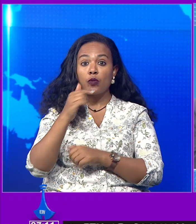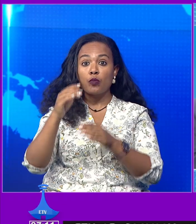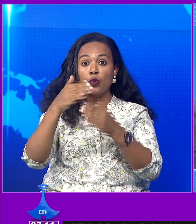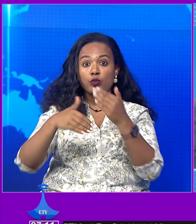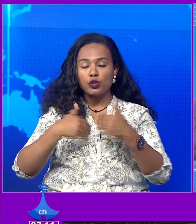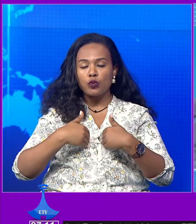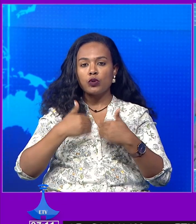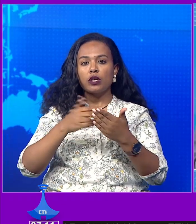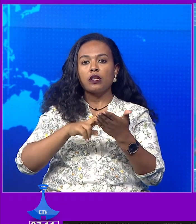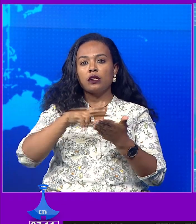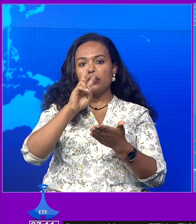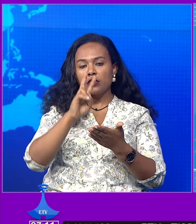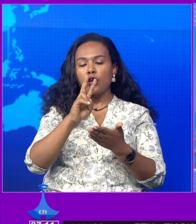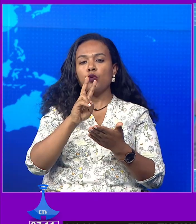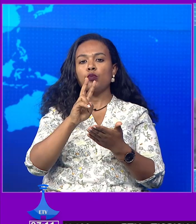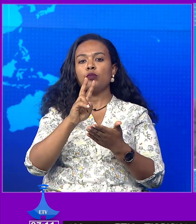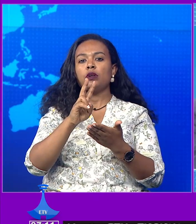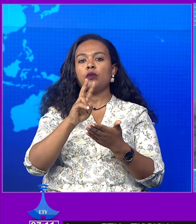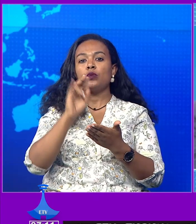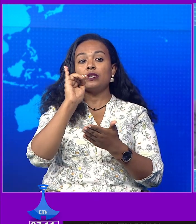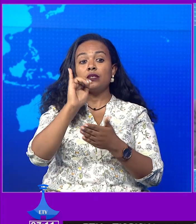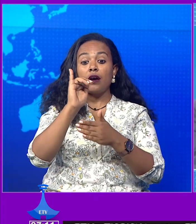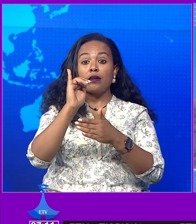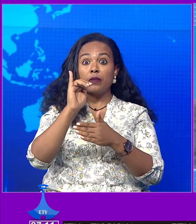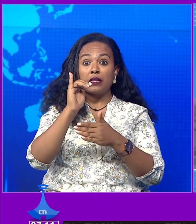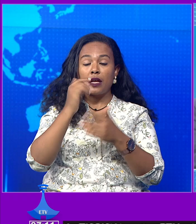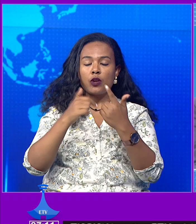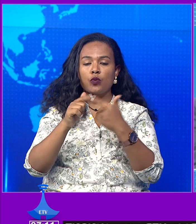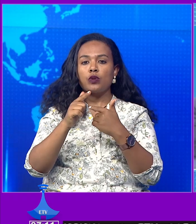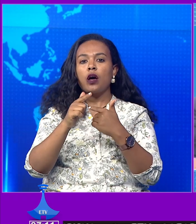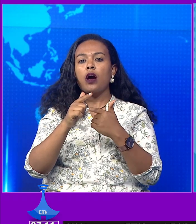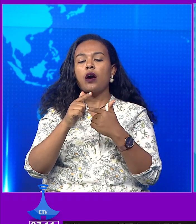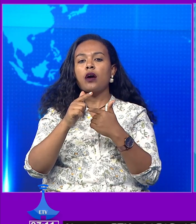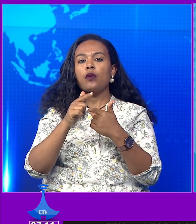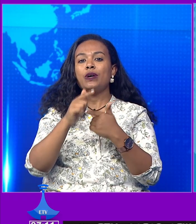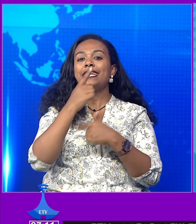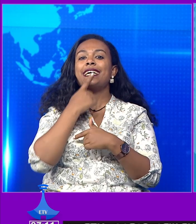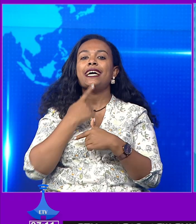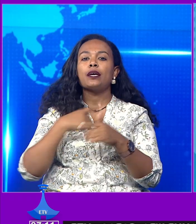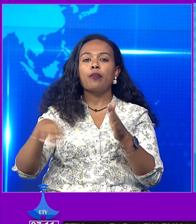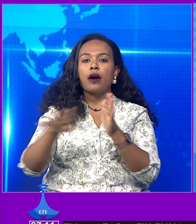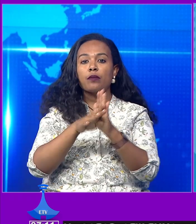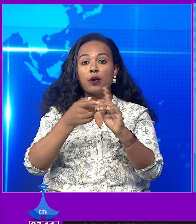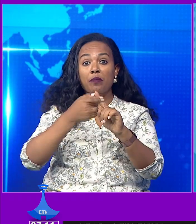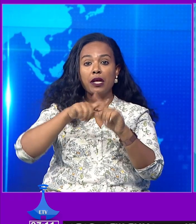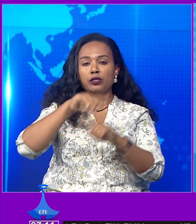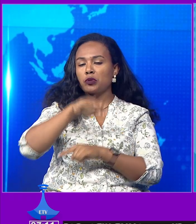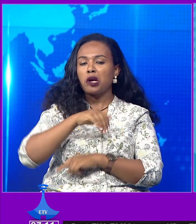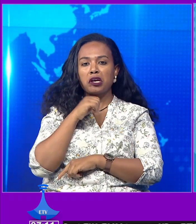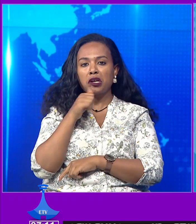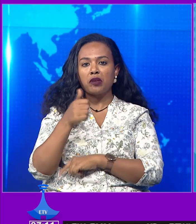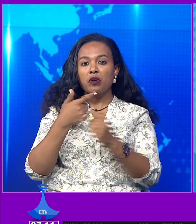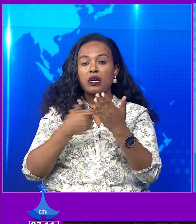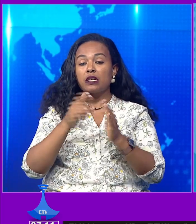ቀደን የተነሳ ነው። በሚሊቴሪውም ወደዛ ልመጣልህ ነው። ሚሊቴሪውም ቢሆን ወደ ቀይ ባህር መመለሳችን አይቀሬ ነው። ያን